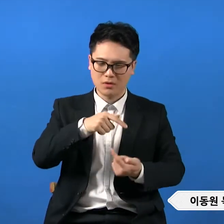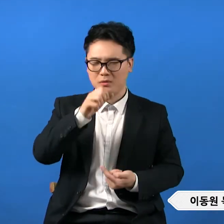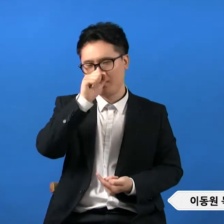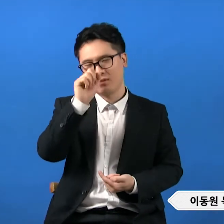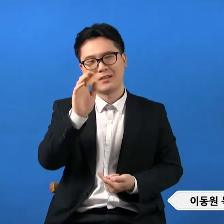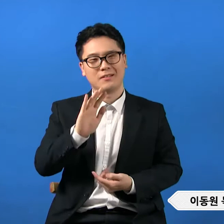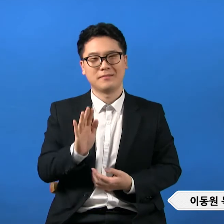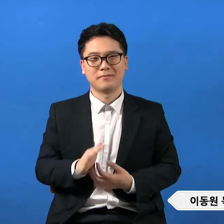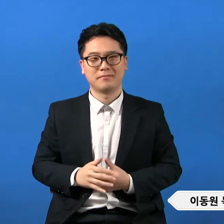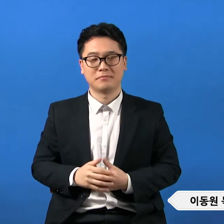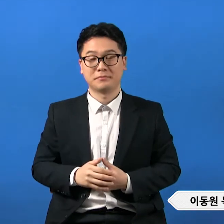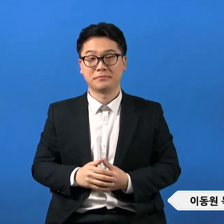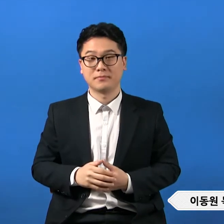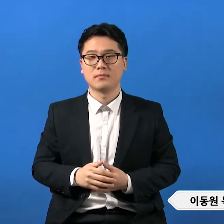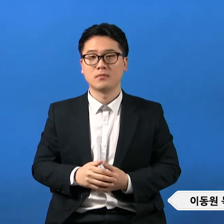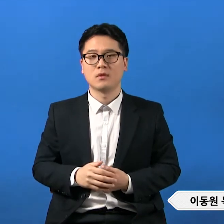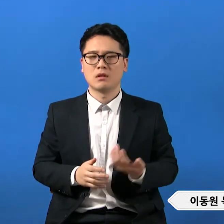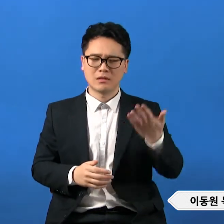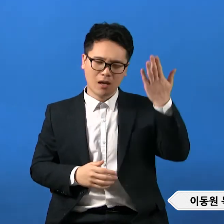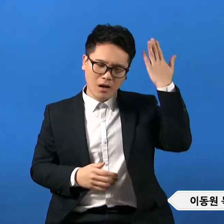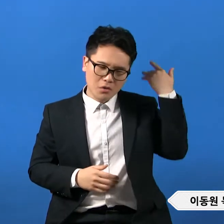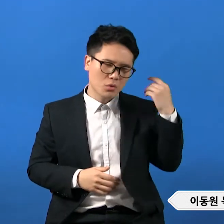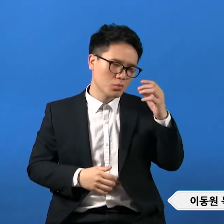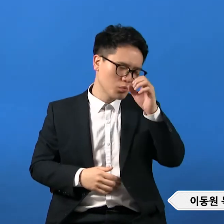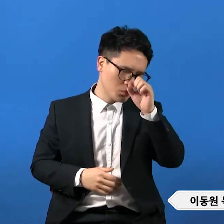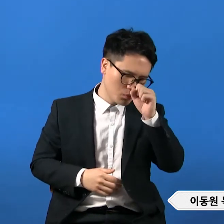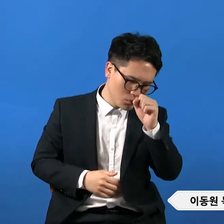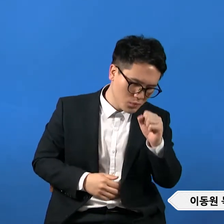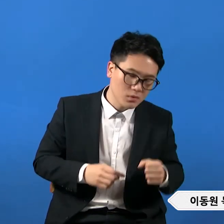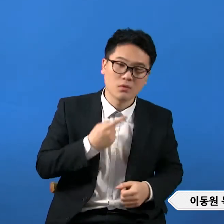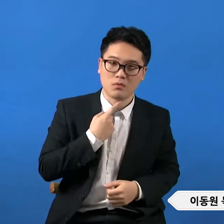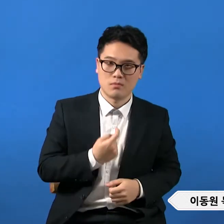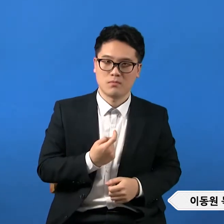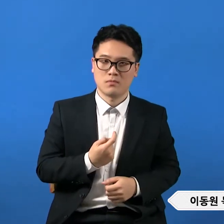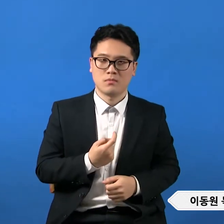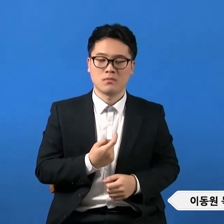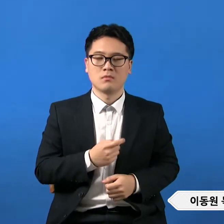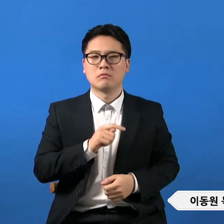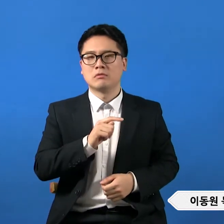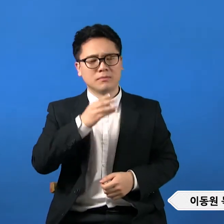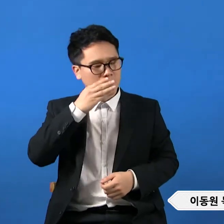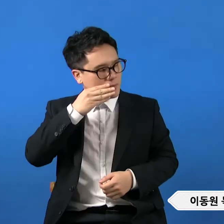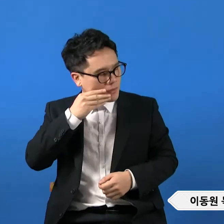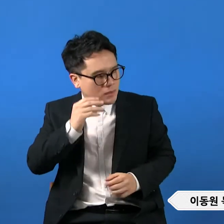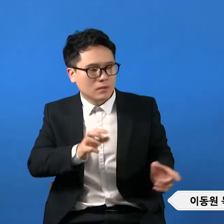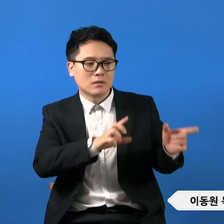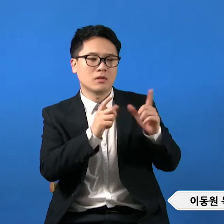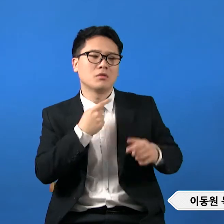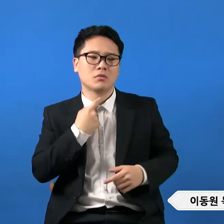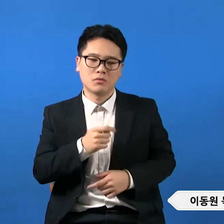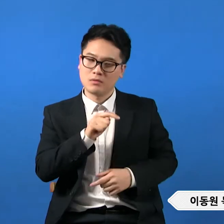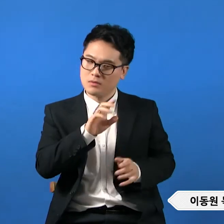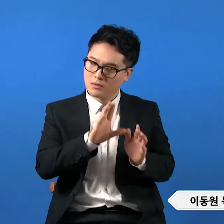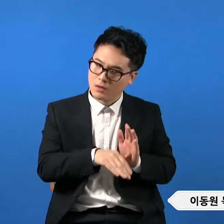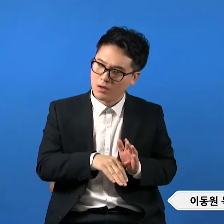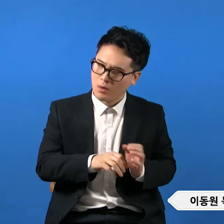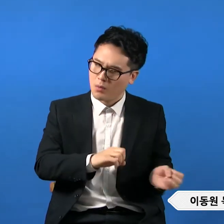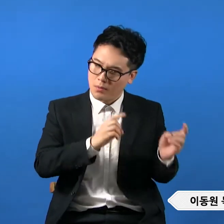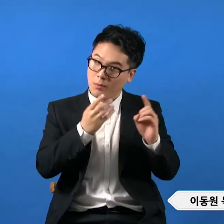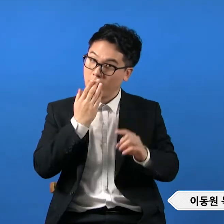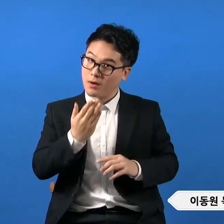과연 그 좋았던 한때를 회복하는 것이 가능할 수 있을 것인가? 실업의 그림자에 눌려있는 이